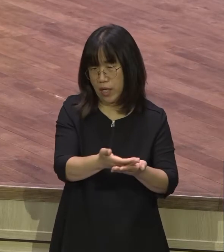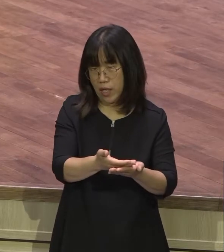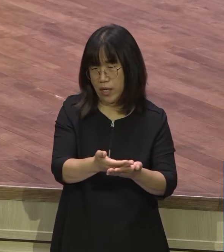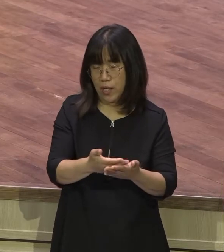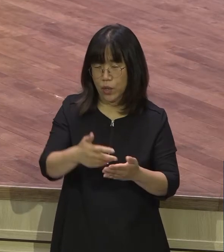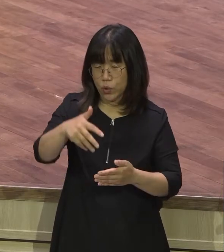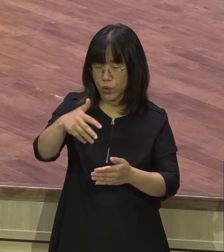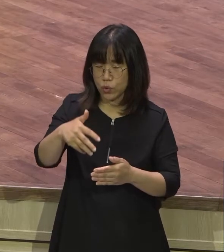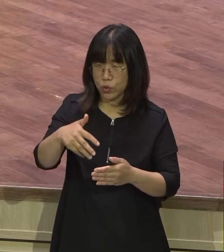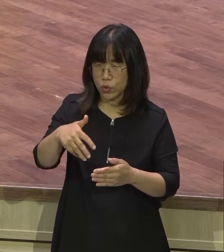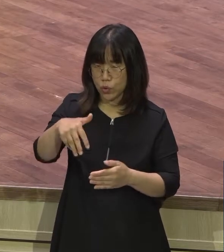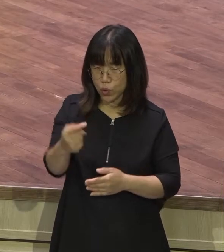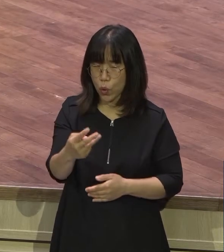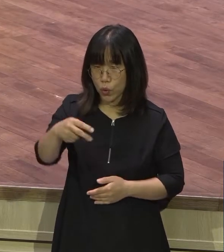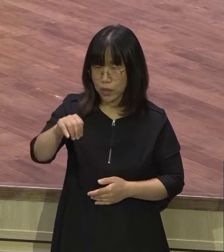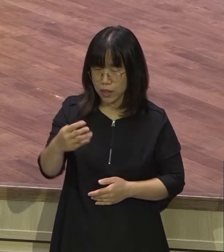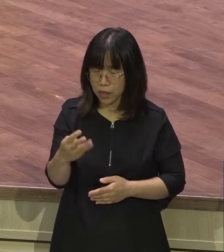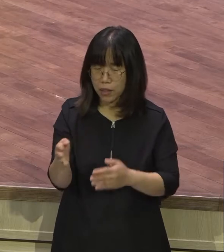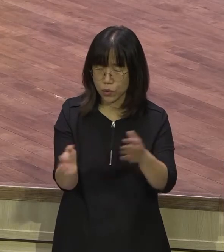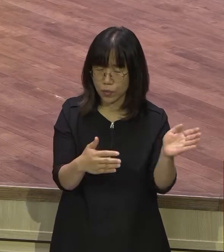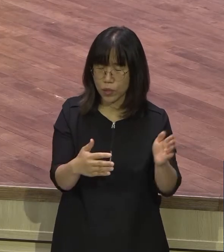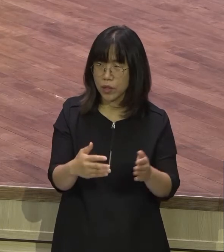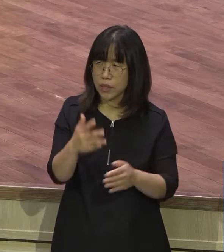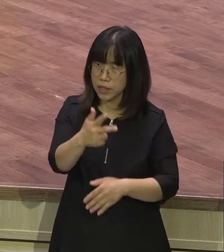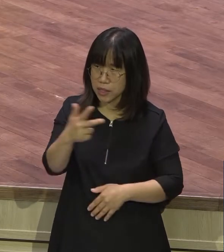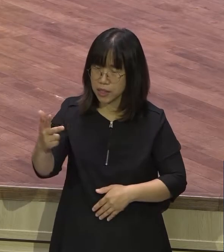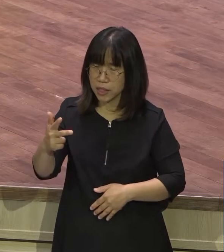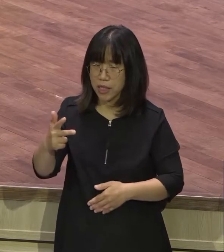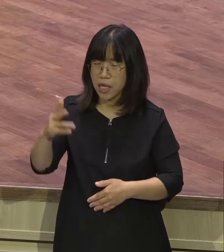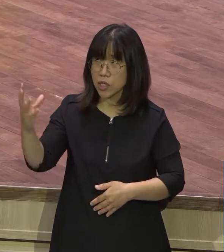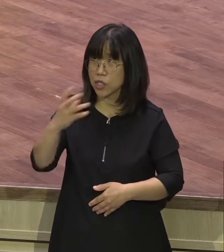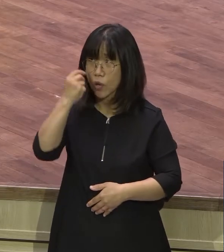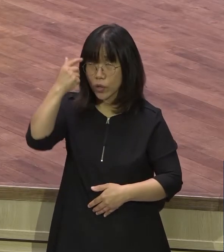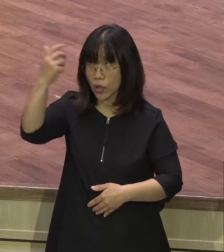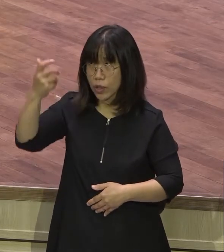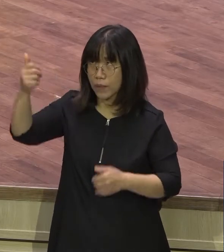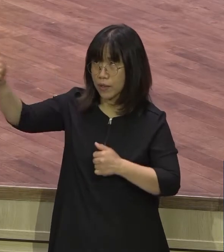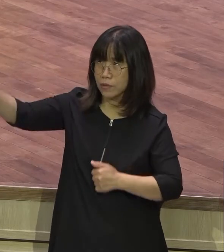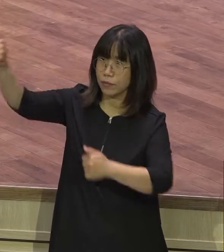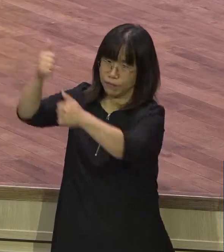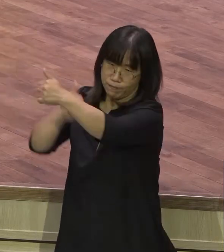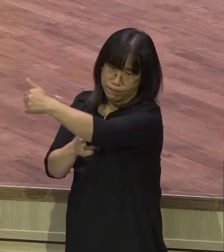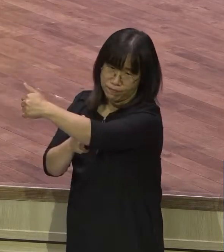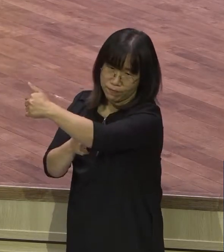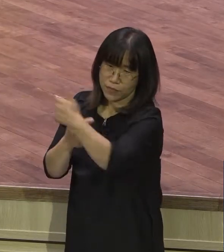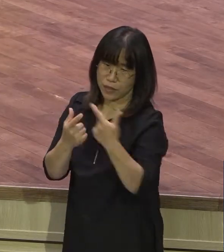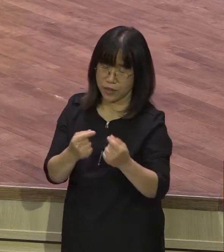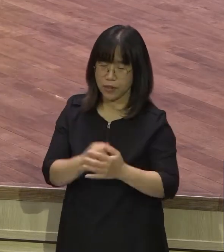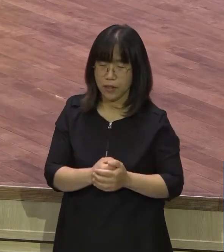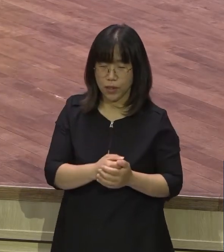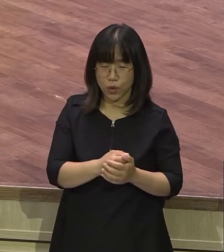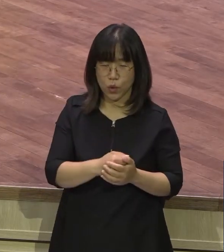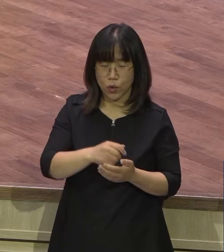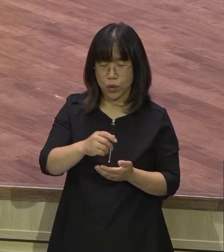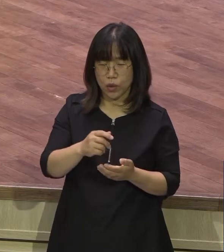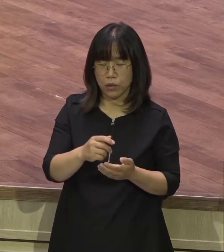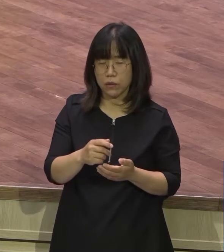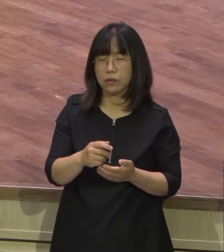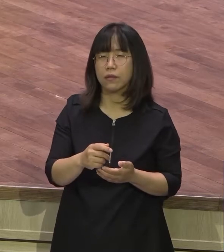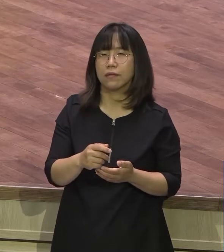성령과의 임무 교대. 예수님 가시고 성령 오셨다는 임무 교대. 따팔절은 그리스도의 강림.